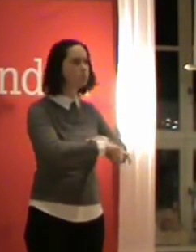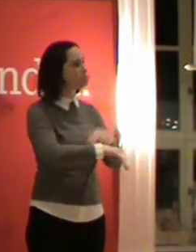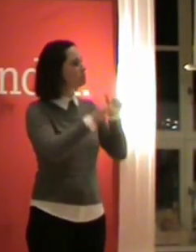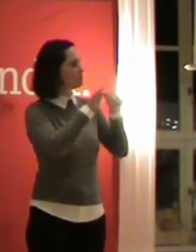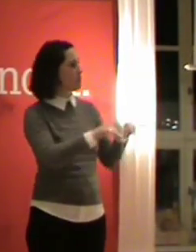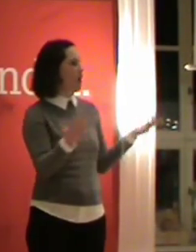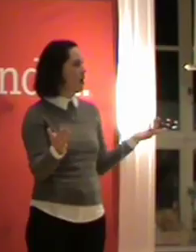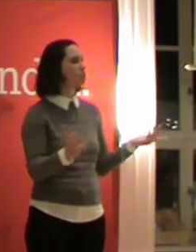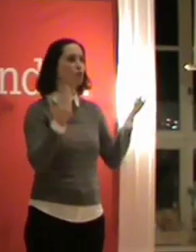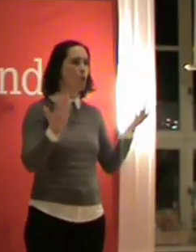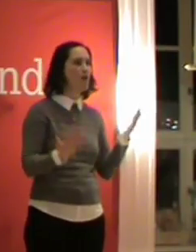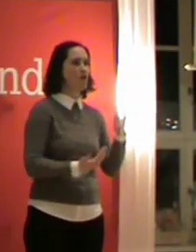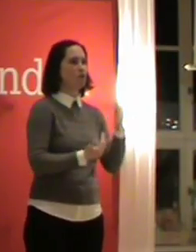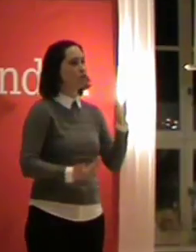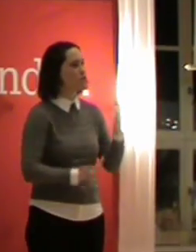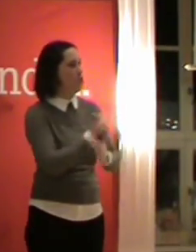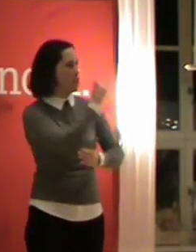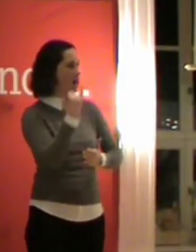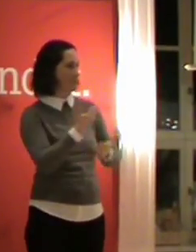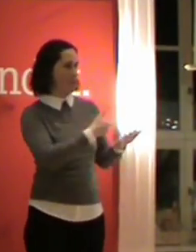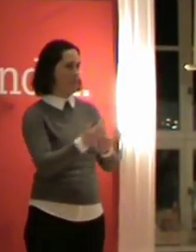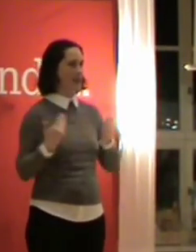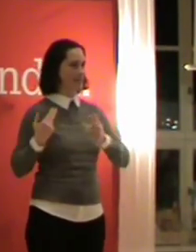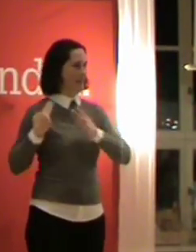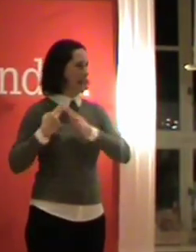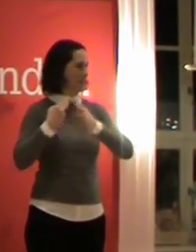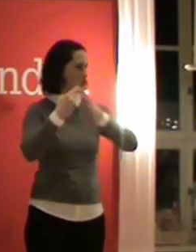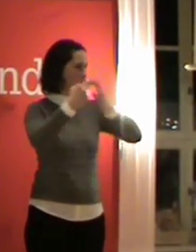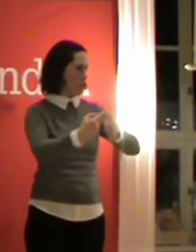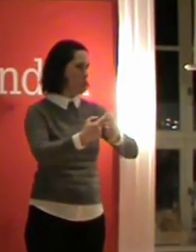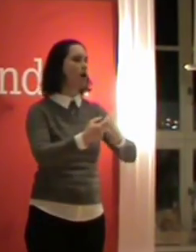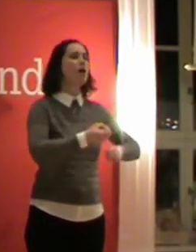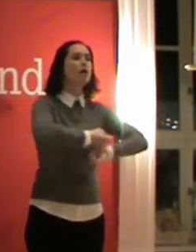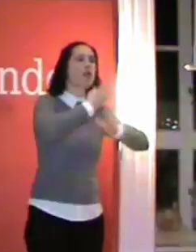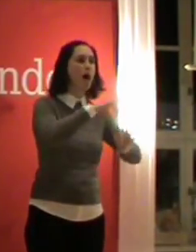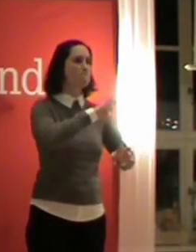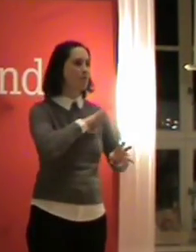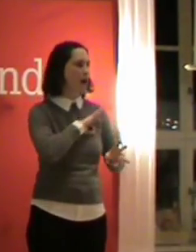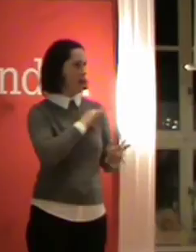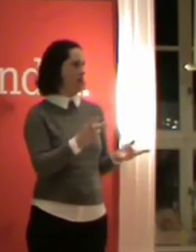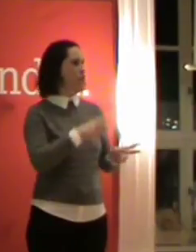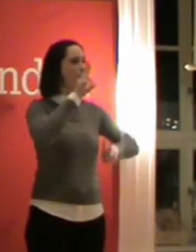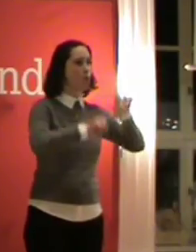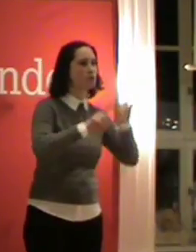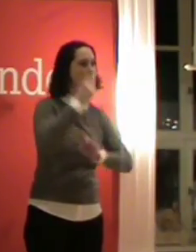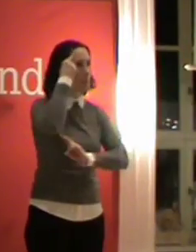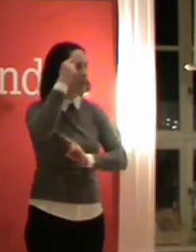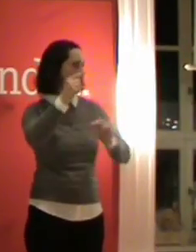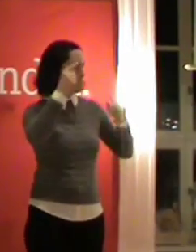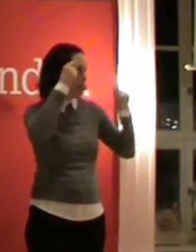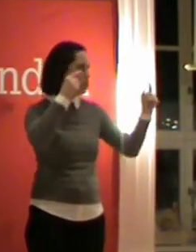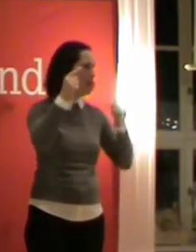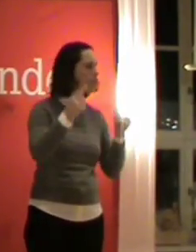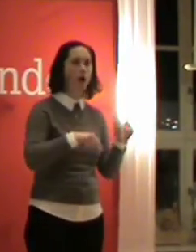Es ist eine gute Tradition in diesem Haus, dass wir trotz aller unterschiedlichsten Meinungen einen Diskurs